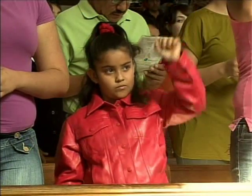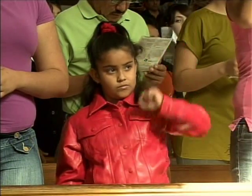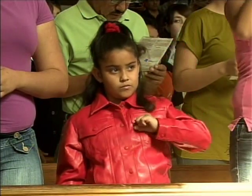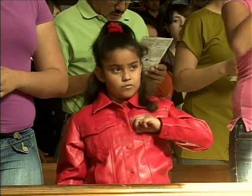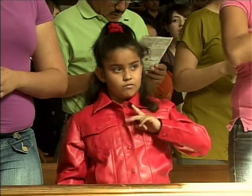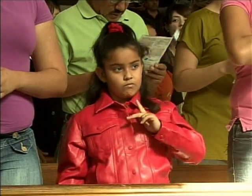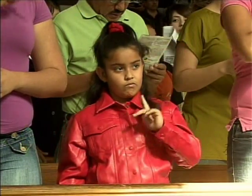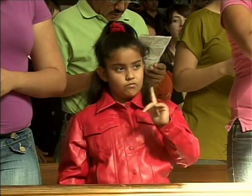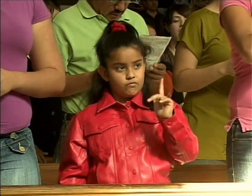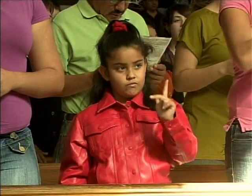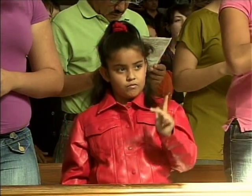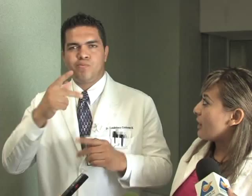otra cultura.